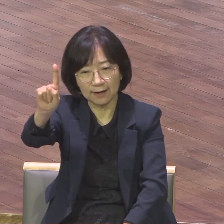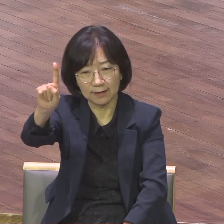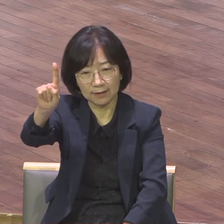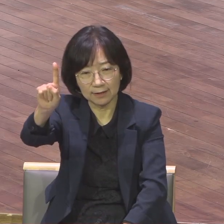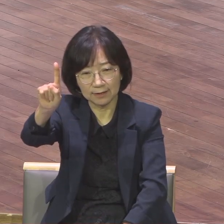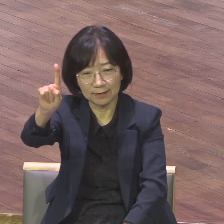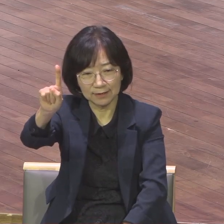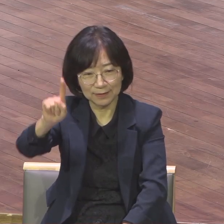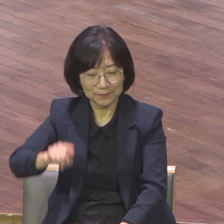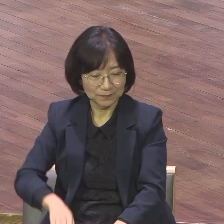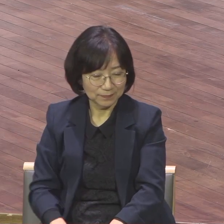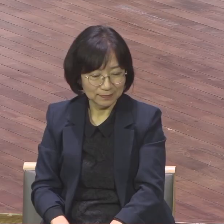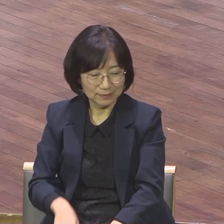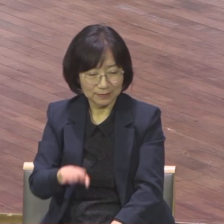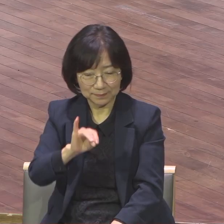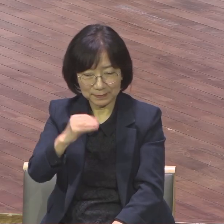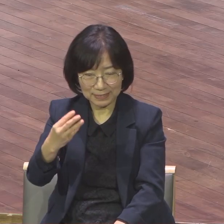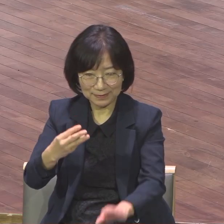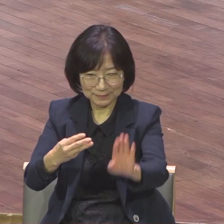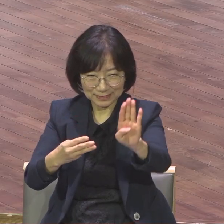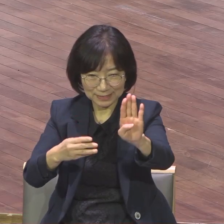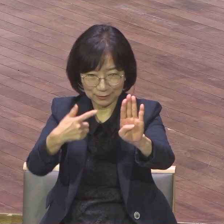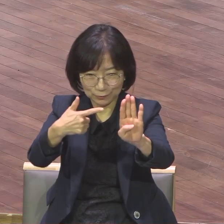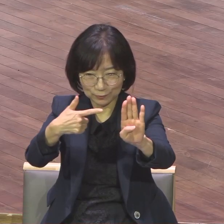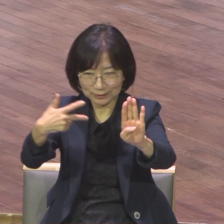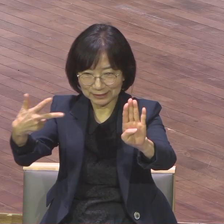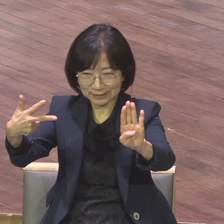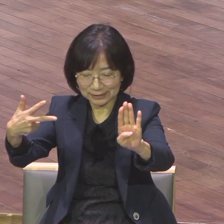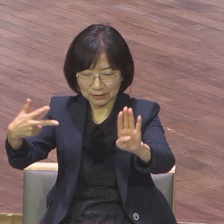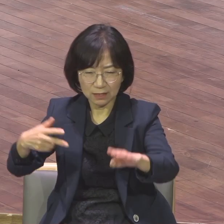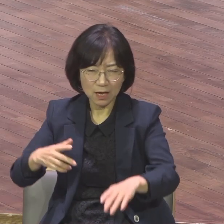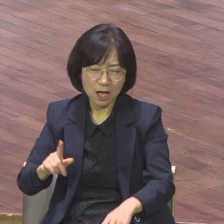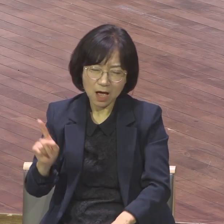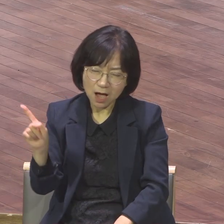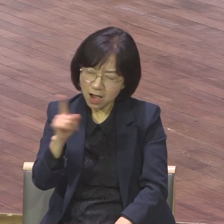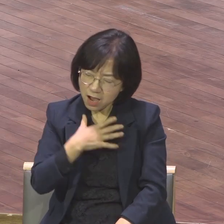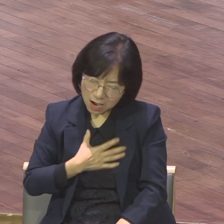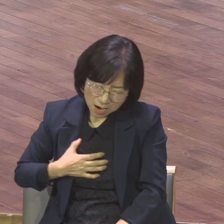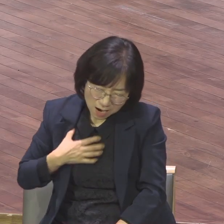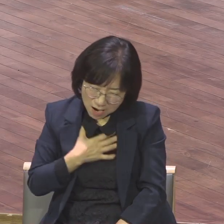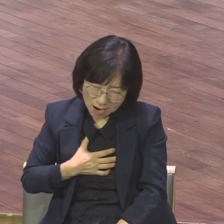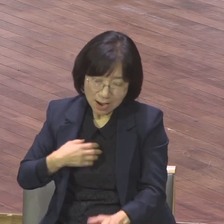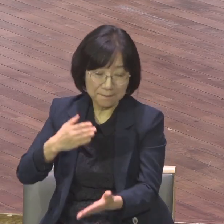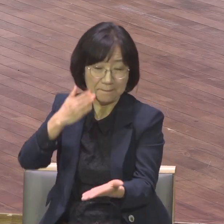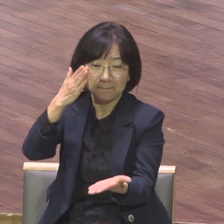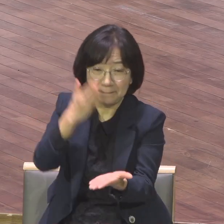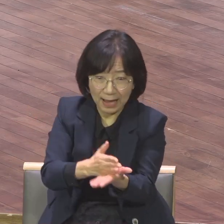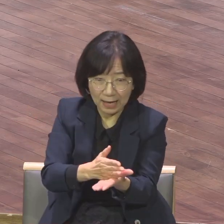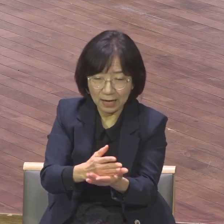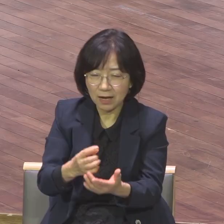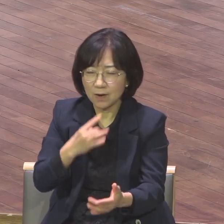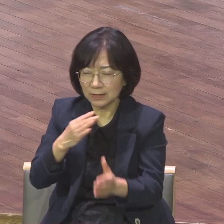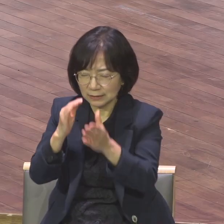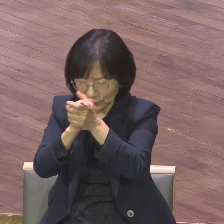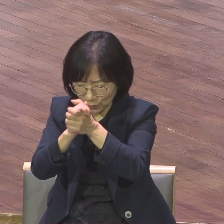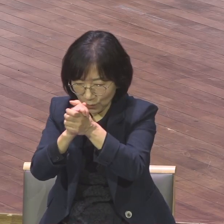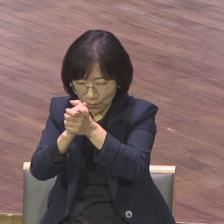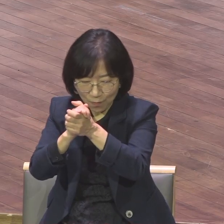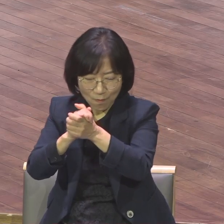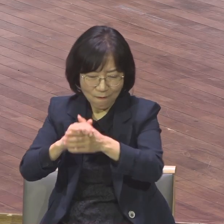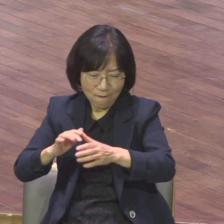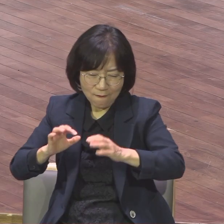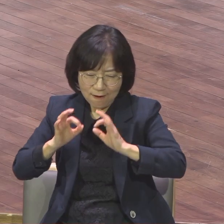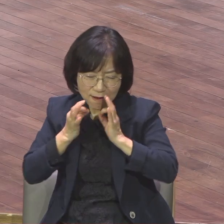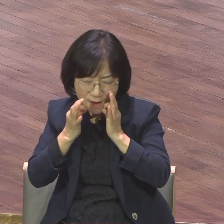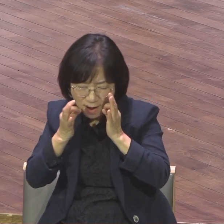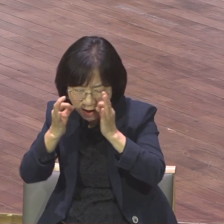빌립보 4장 6절 7절에 강조하지요. 아무것도 염려하지 말고 오직 기도와 간구 너희 구할 것을